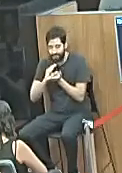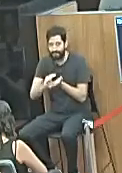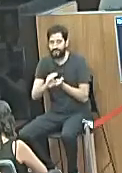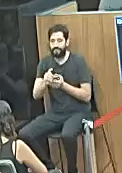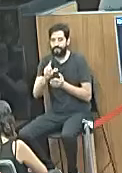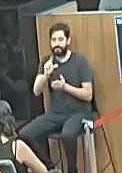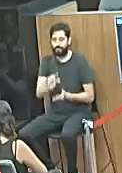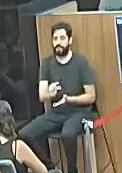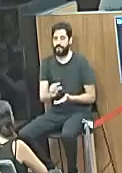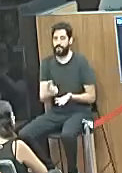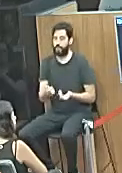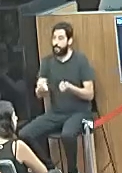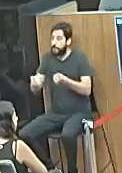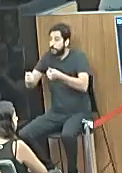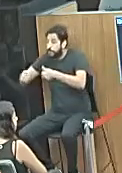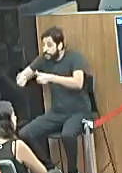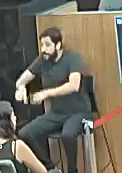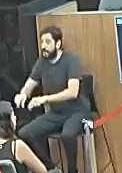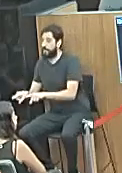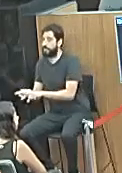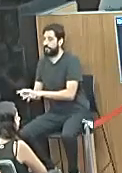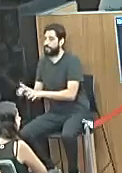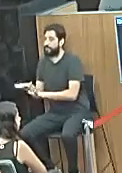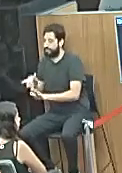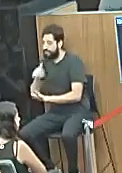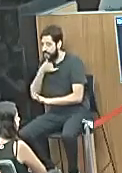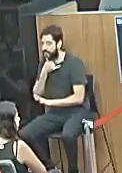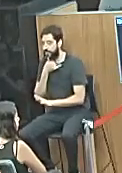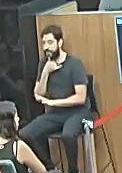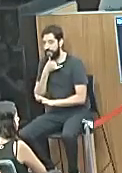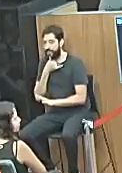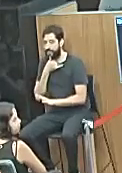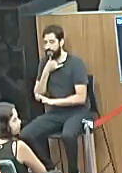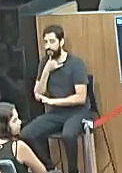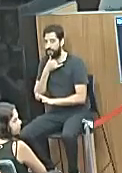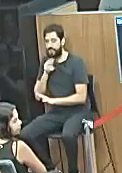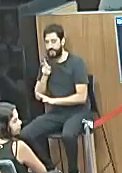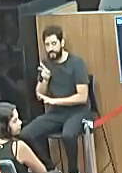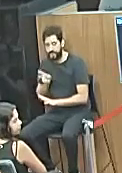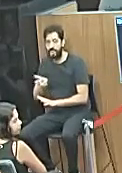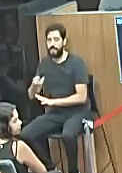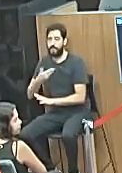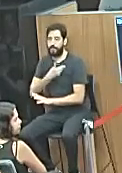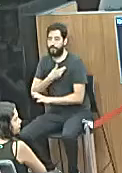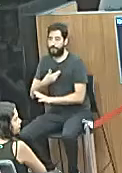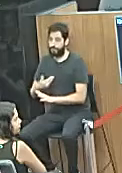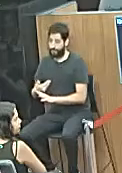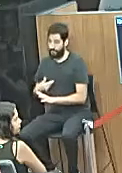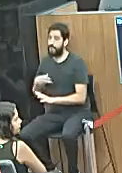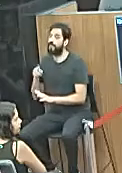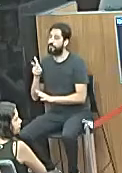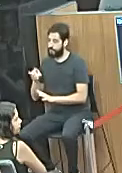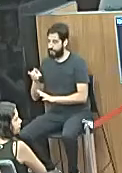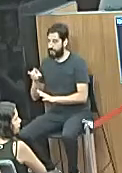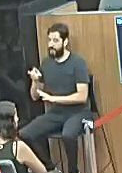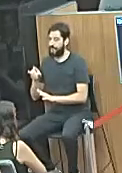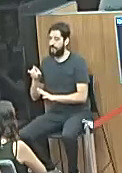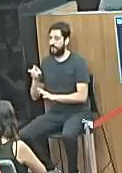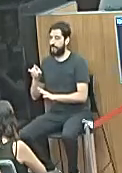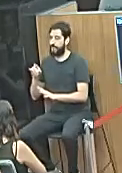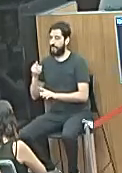eo pior ainda felipe infelizmente toda vez o governo vai ter que ouvir essa situação